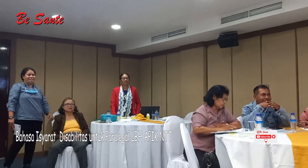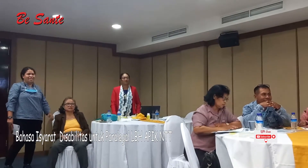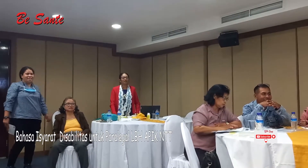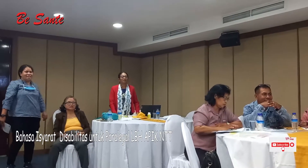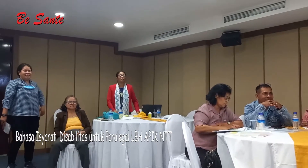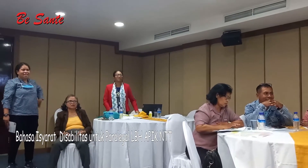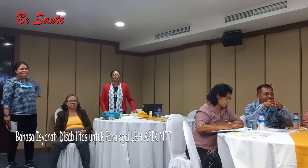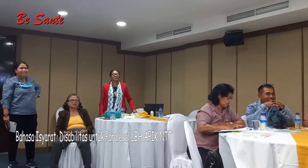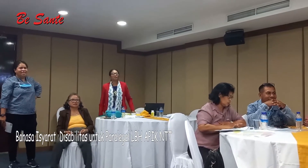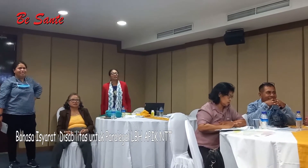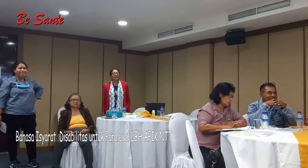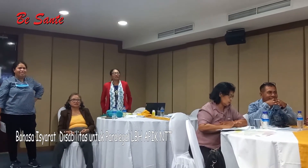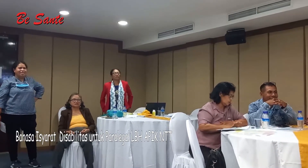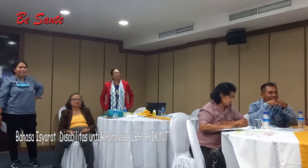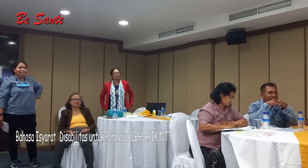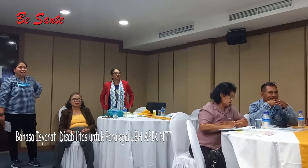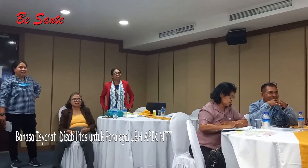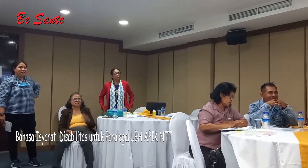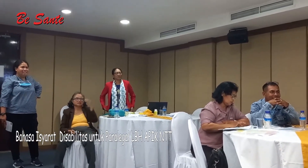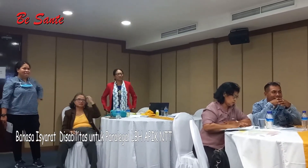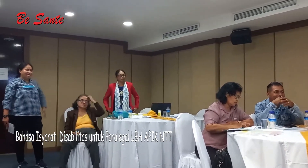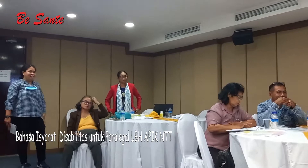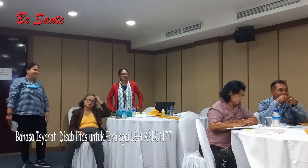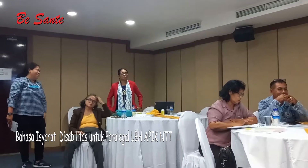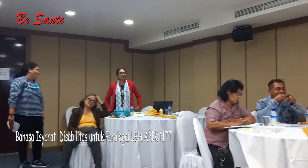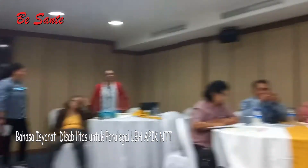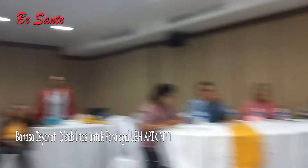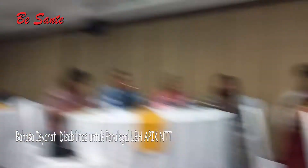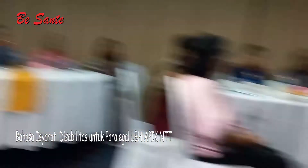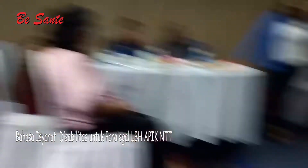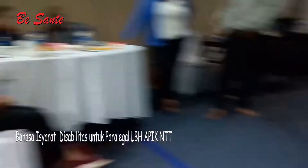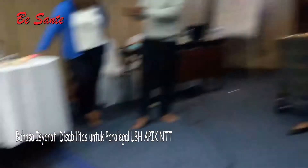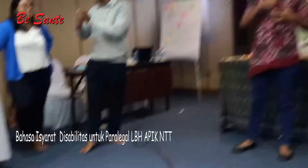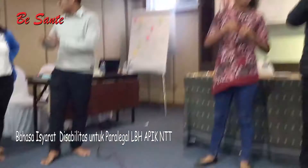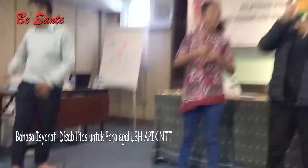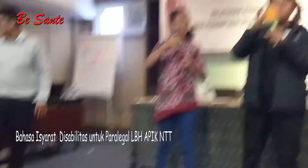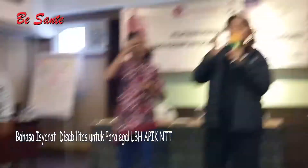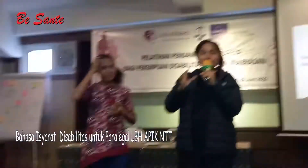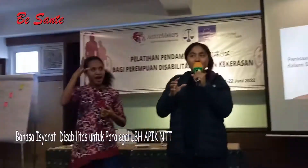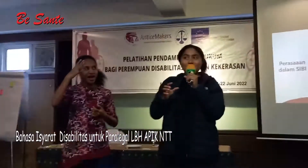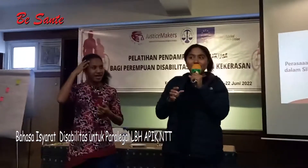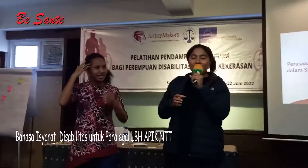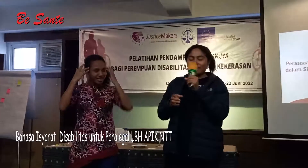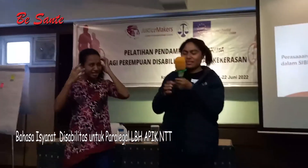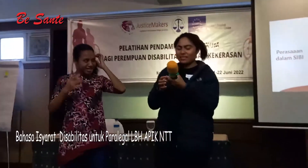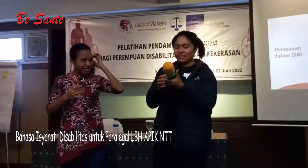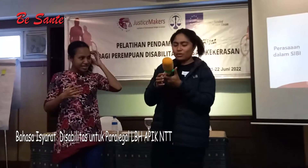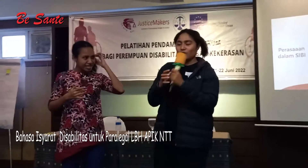Saya mau pesan makan. Saya mau ke kafe ini baru mau pesan. Oke. Okay. Saya mau pesan makan atau enggak usah pesan?